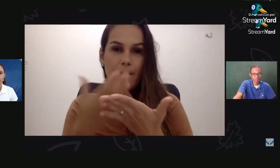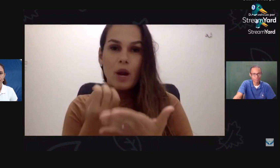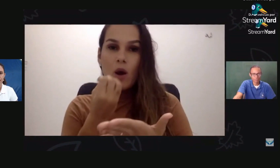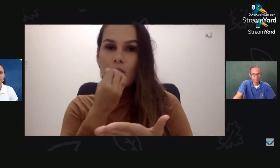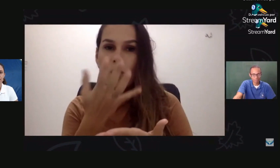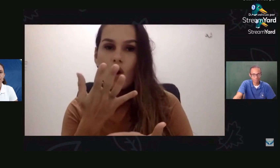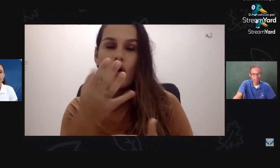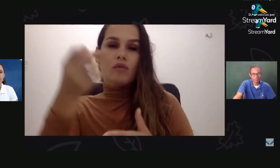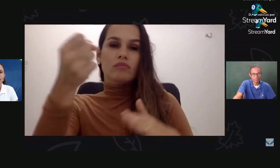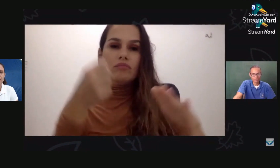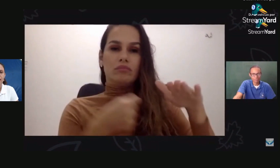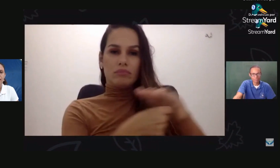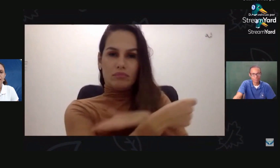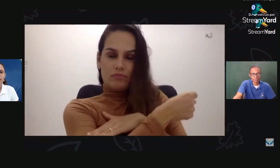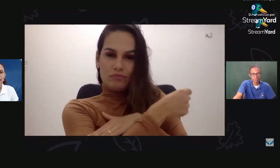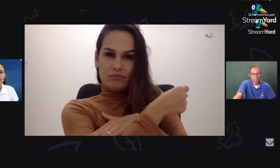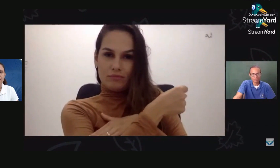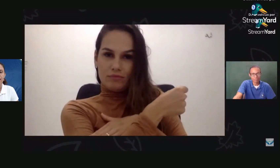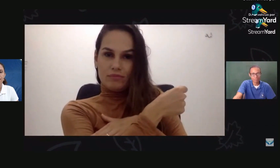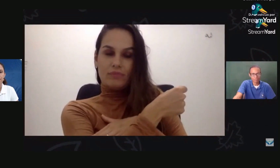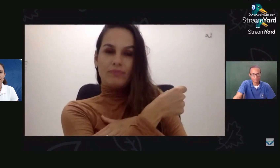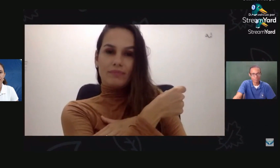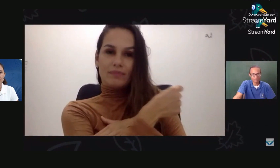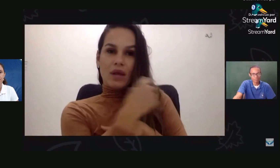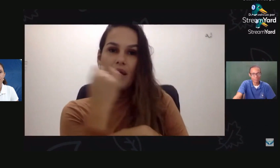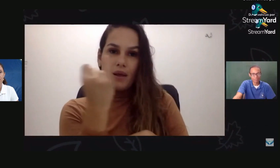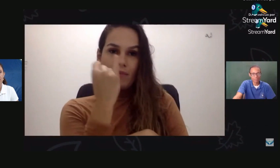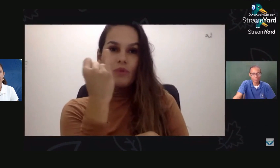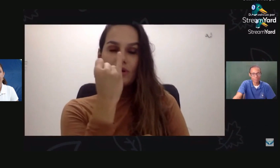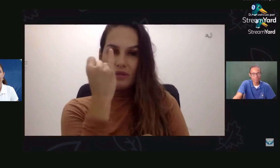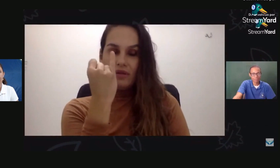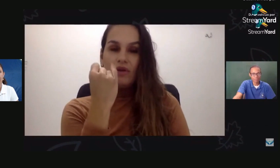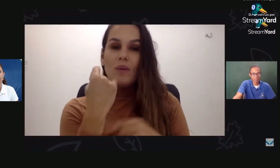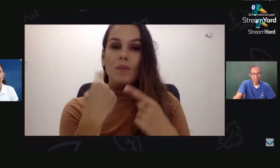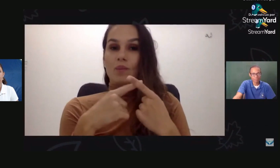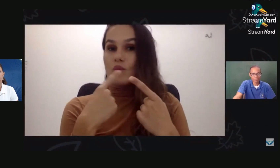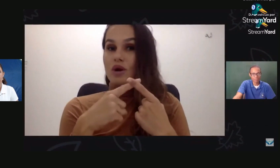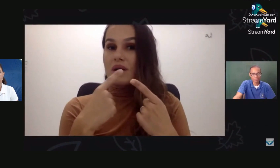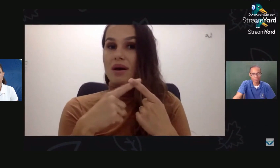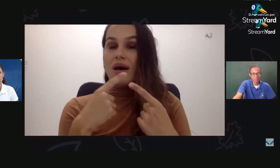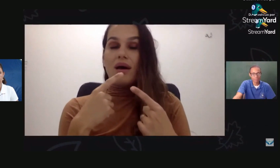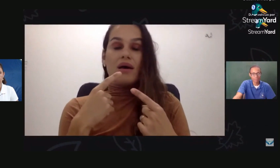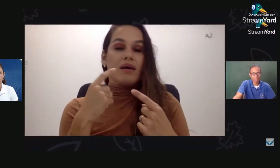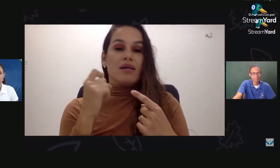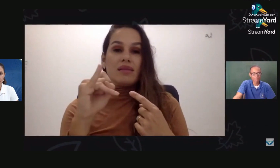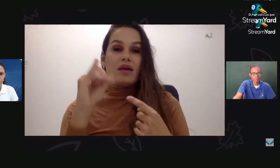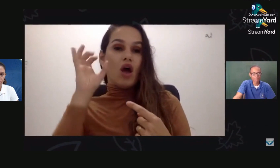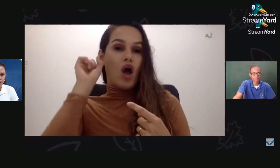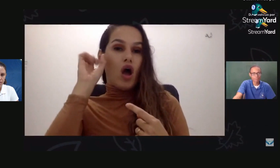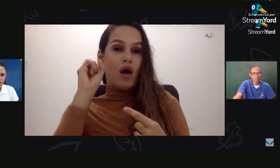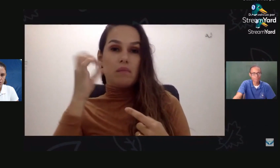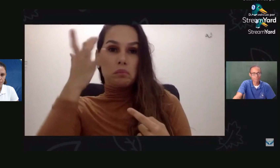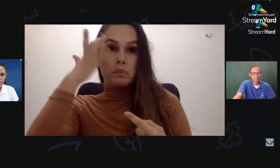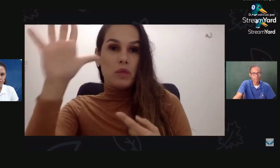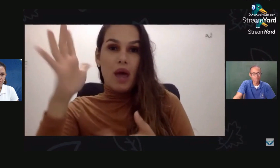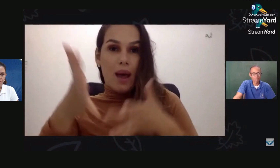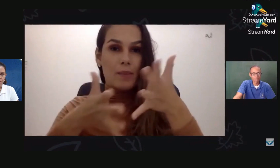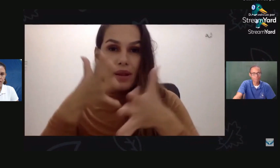sente, converse, né, para que ele possa entrar ali dentro da instituição. Então, isso é muito